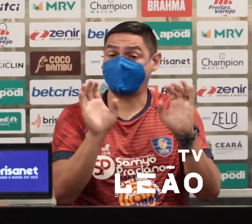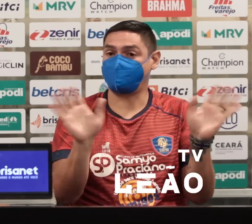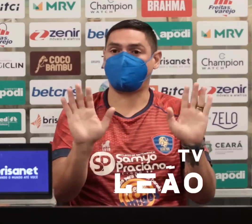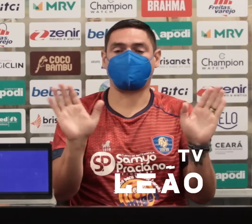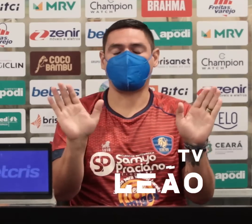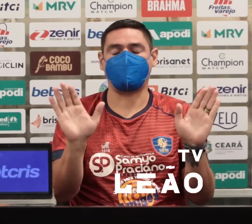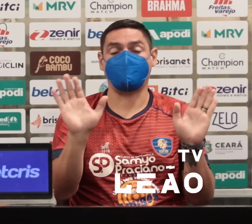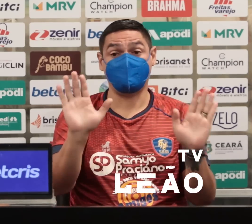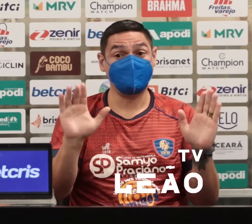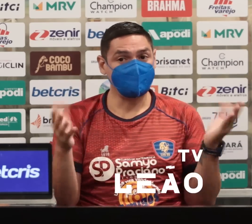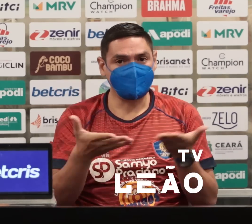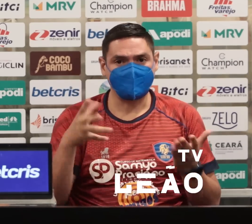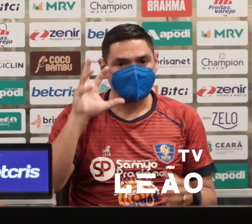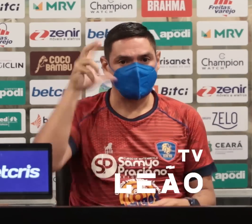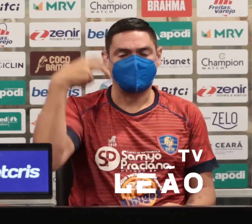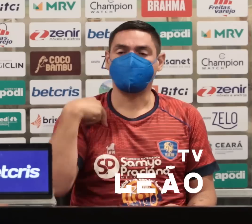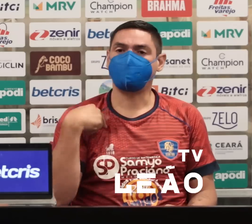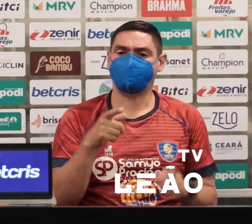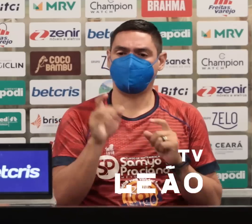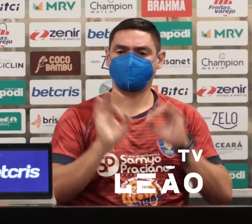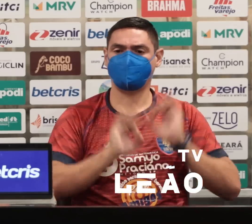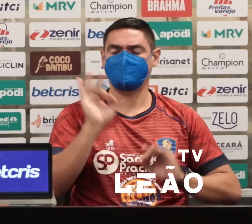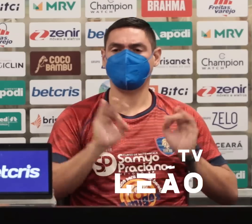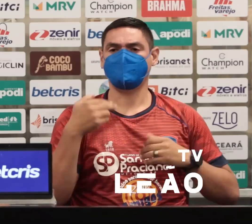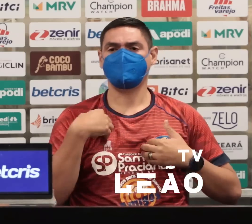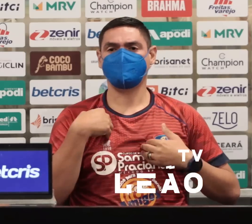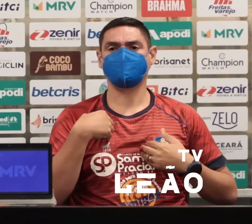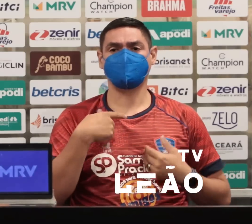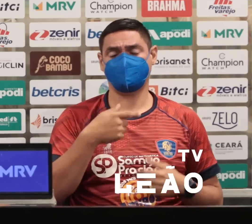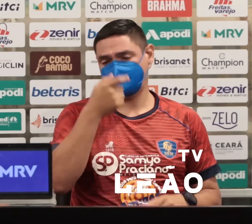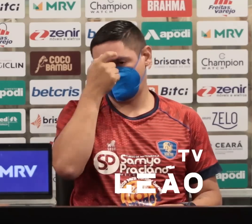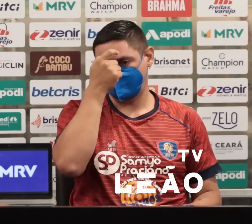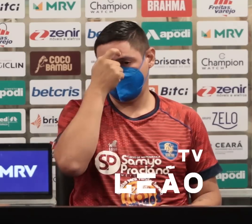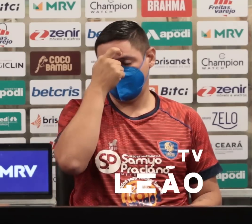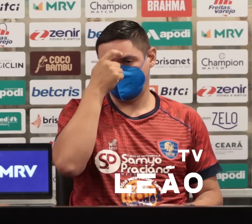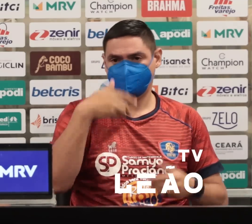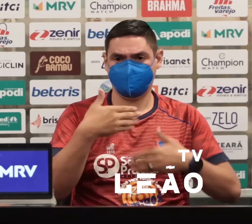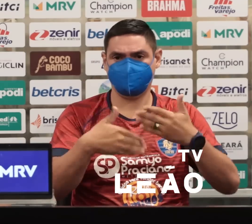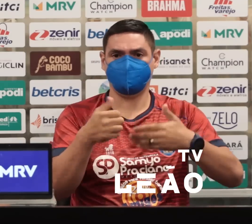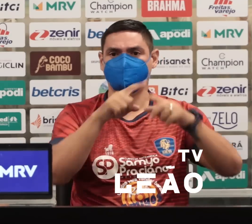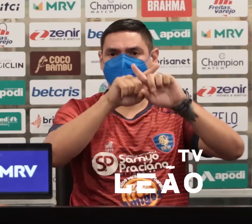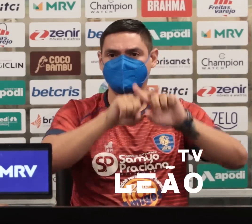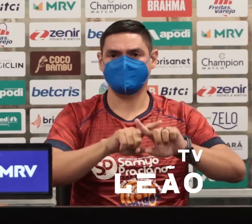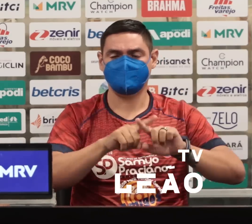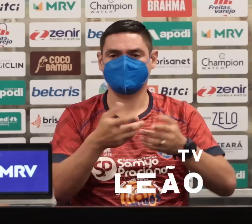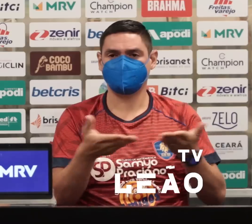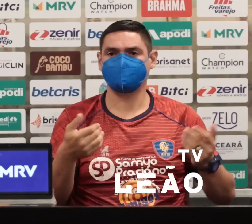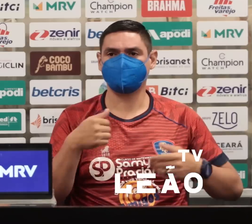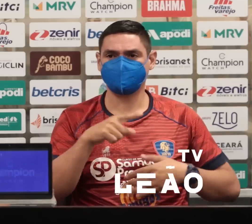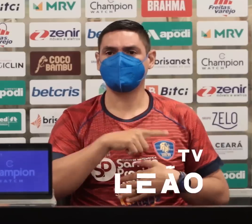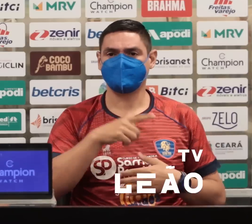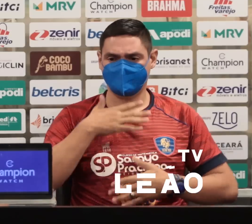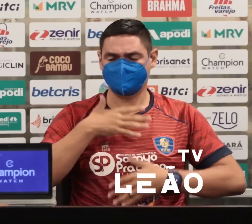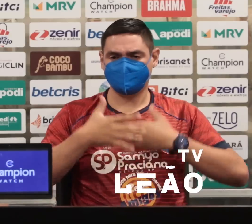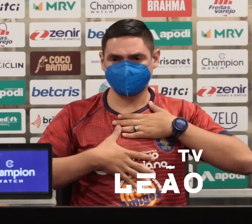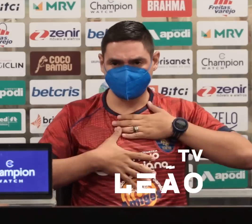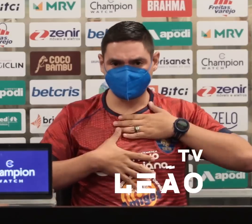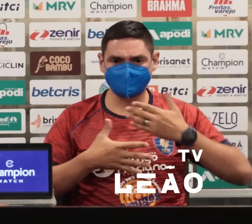encontrar a solução e o preparar a nossa cabeça para o partido de domingo. E nosso físico também,